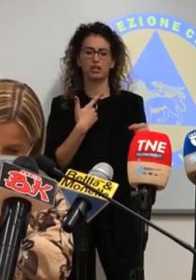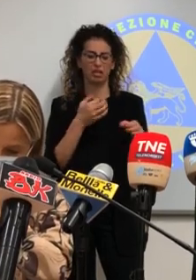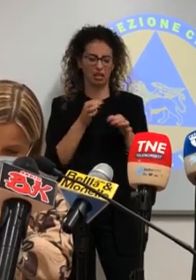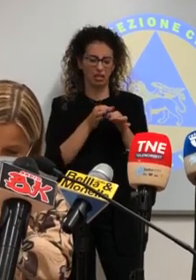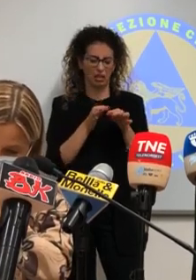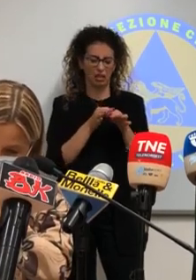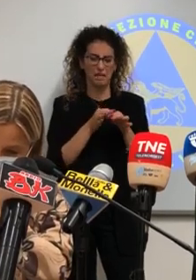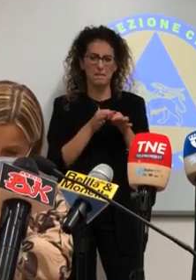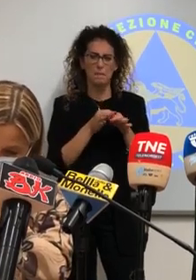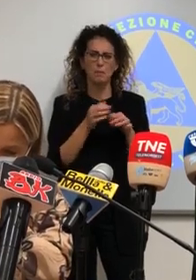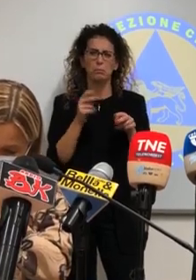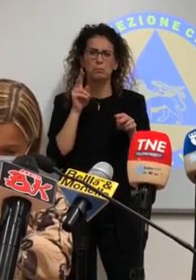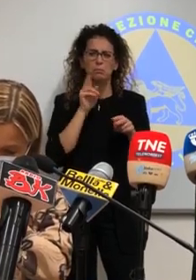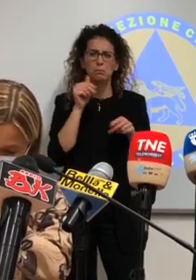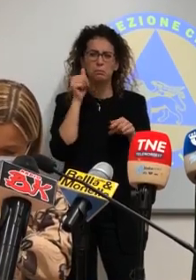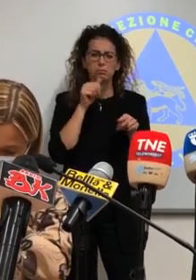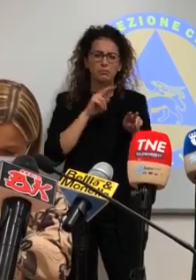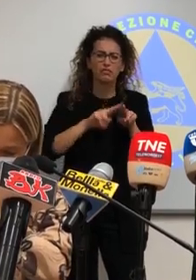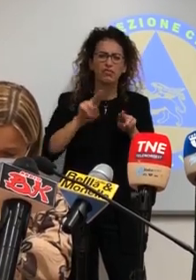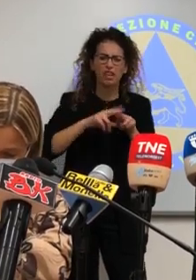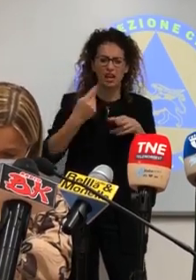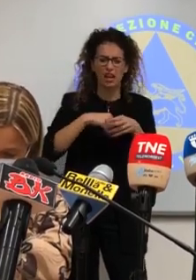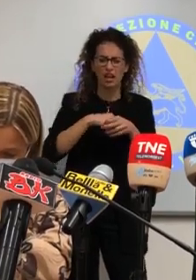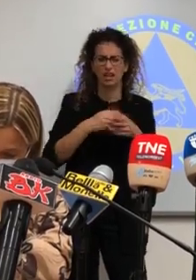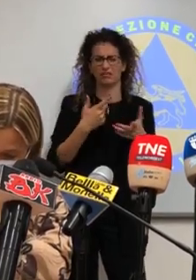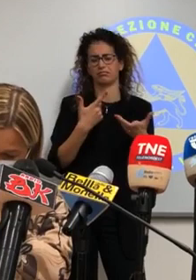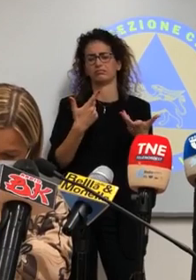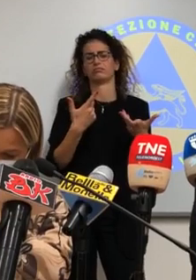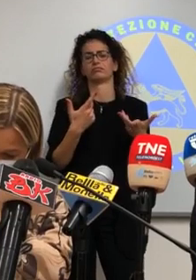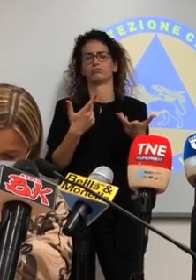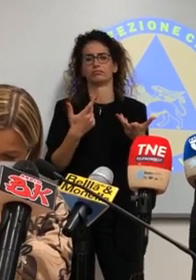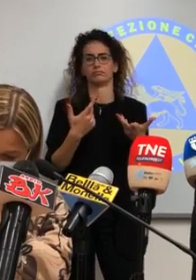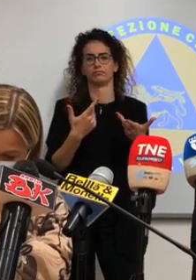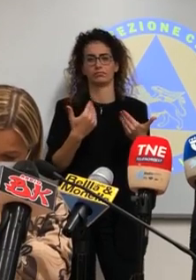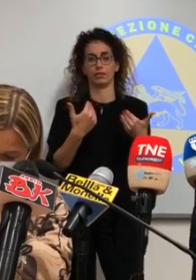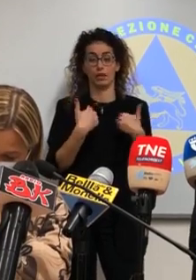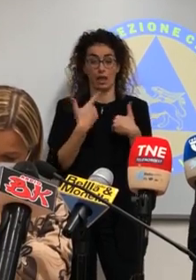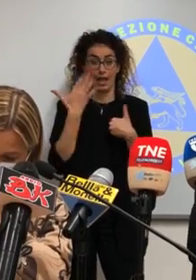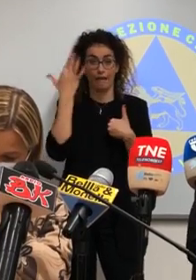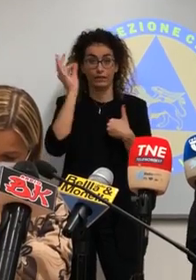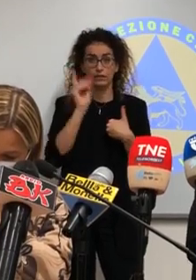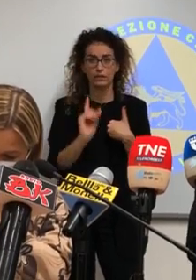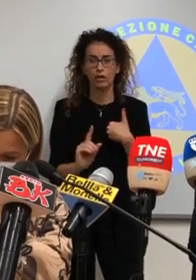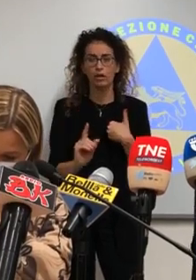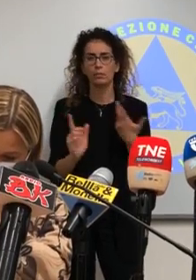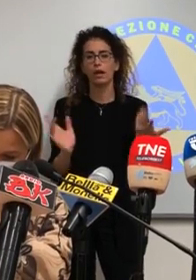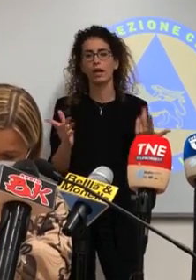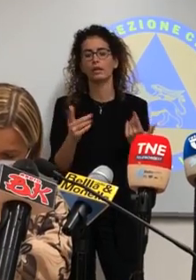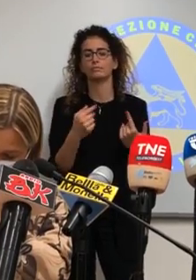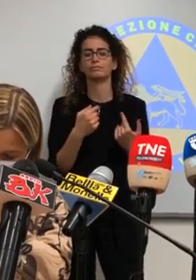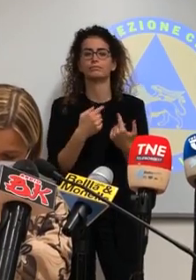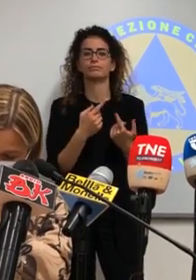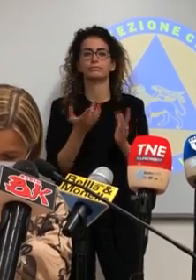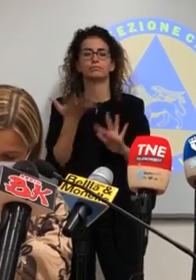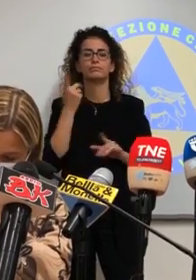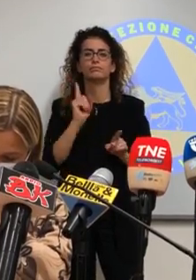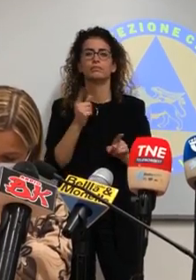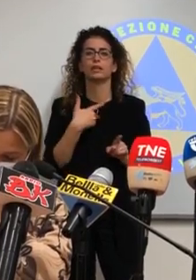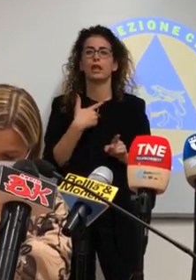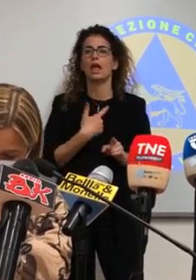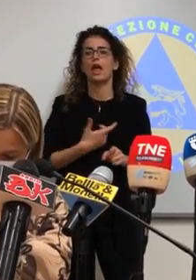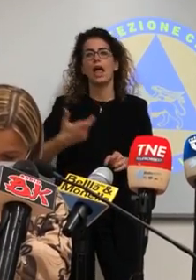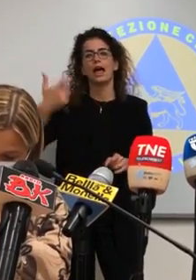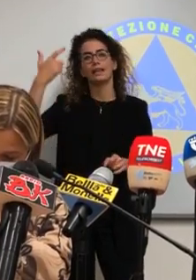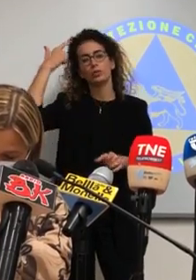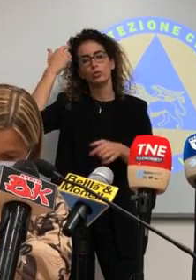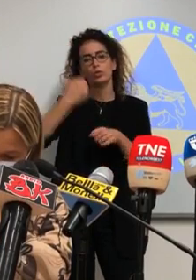ci sono metalli, eccetera, tutti questi ragionamenti. Io non sono esperto, dico semplicemente che le istituzioni hanno un obbligo,